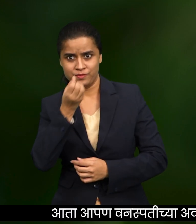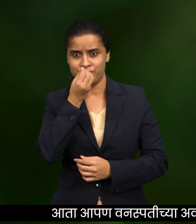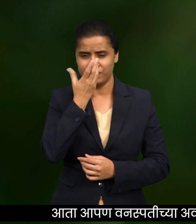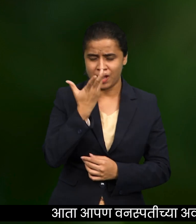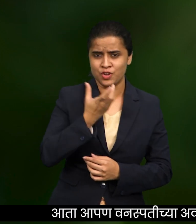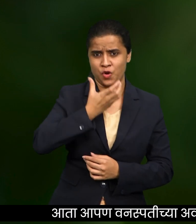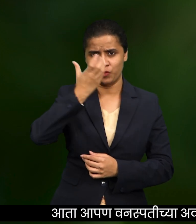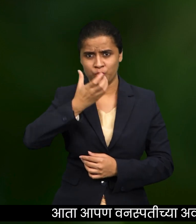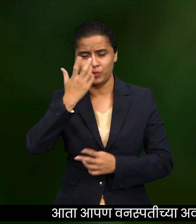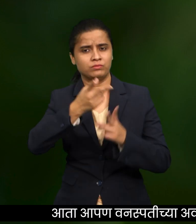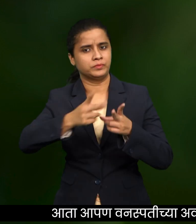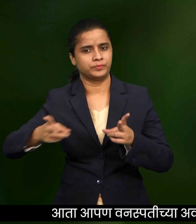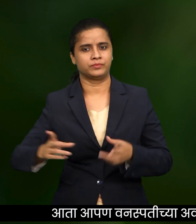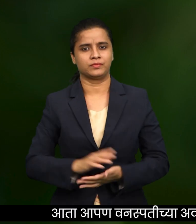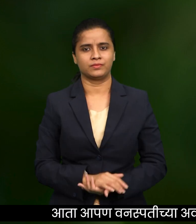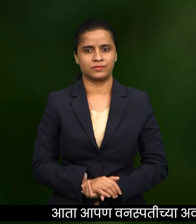वनस्पतीच्या अवयवांबद्दल